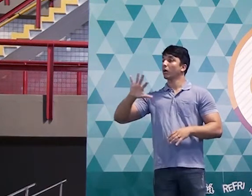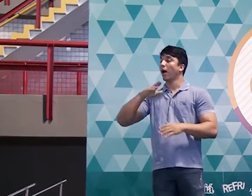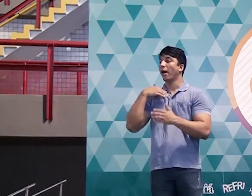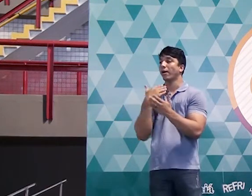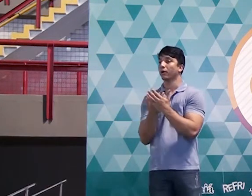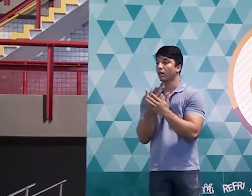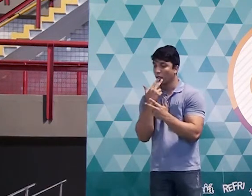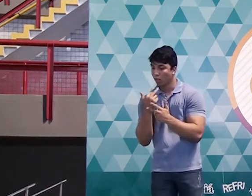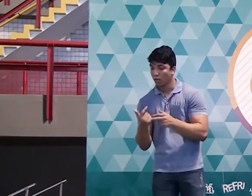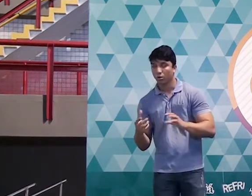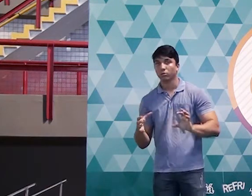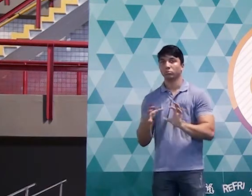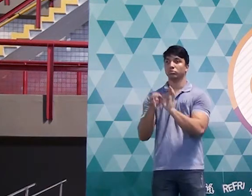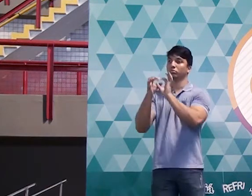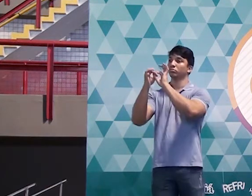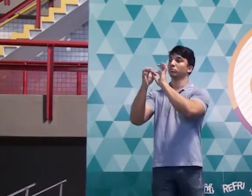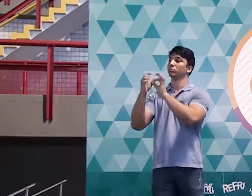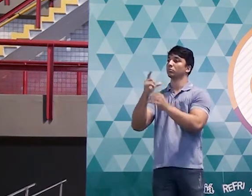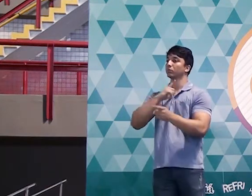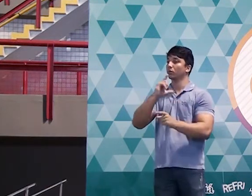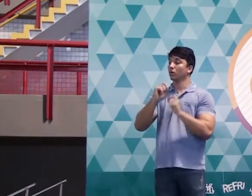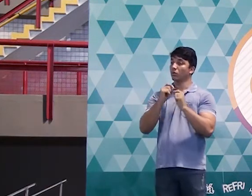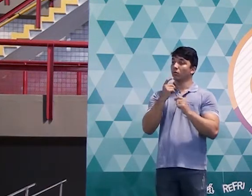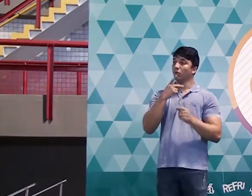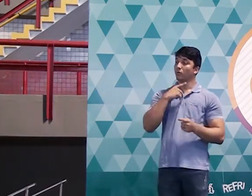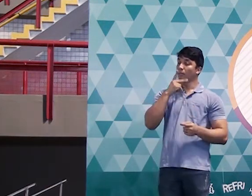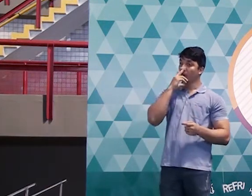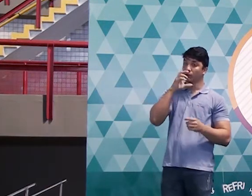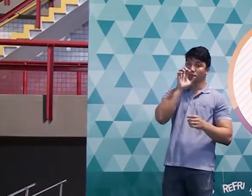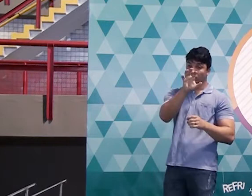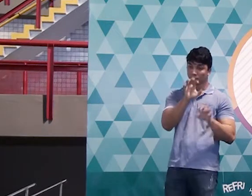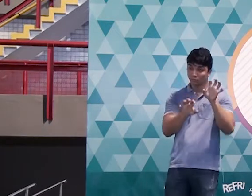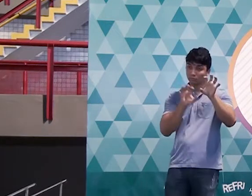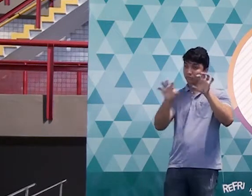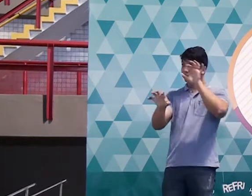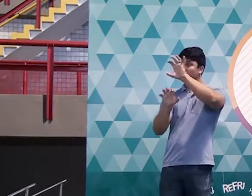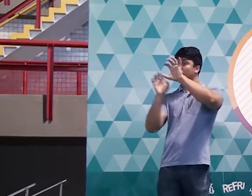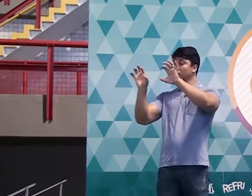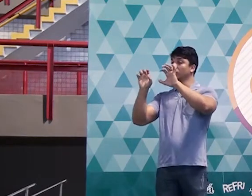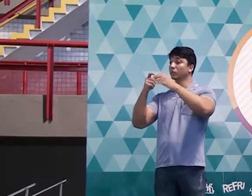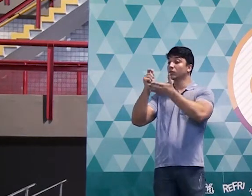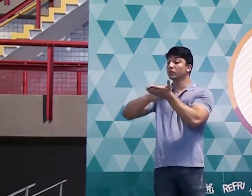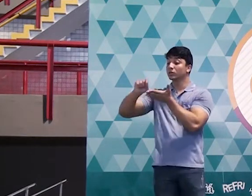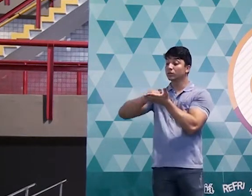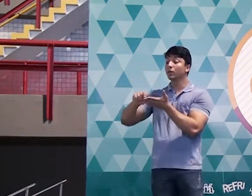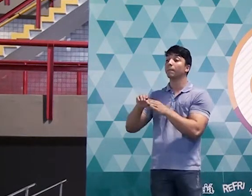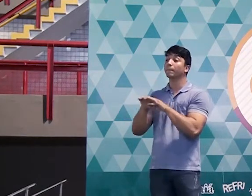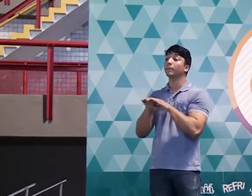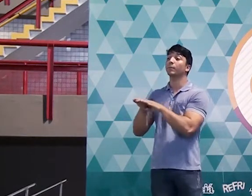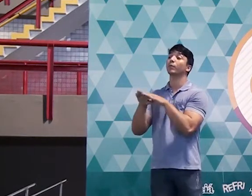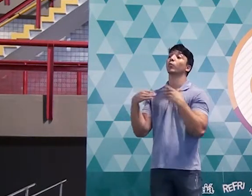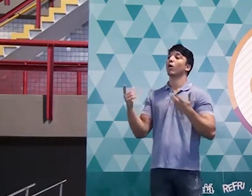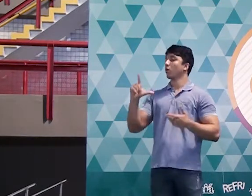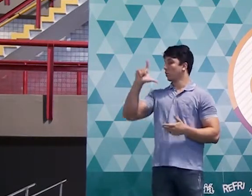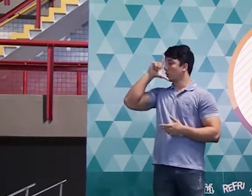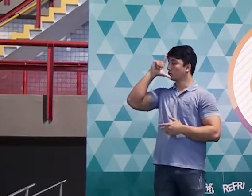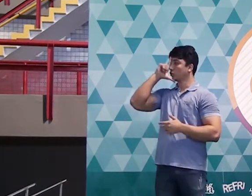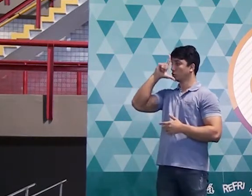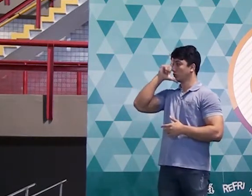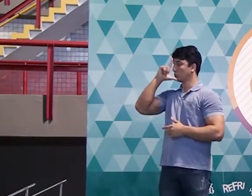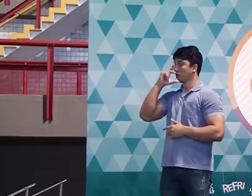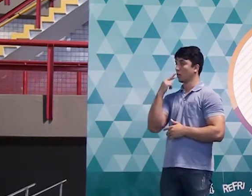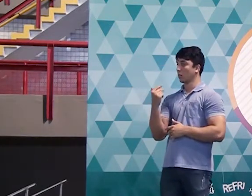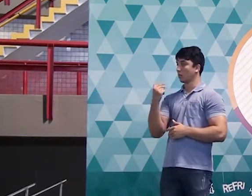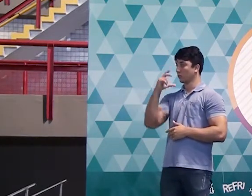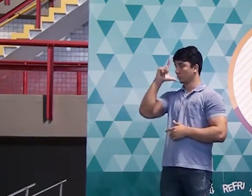língua. Predomina em cada região uma língua e se usa como escrita padrão o latim, tá